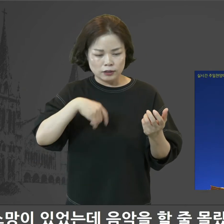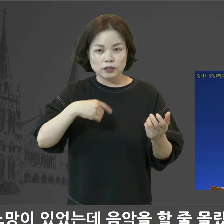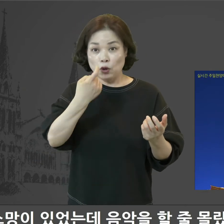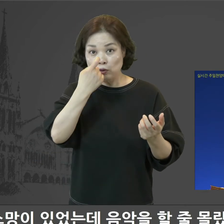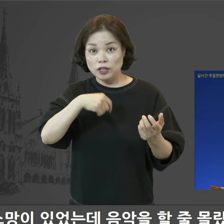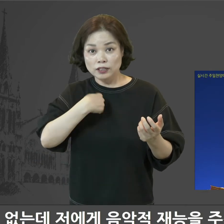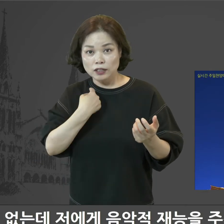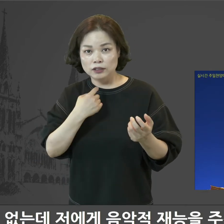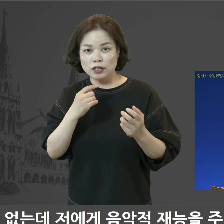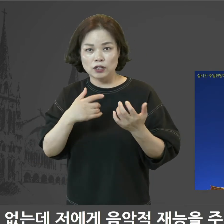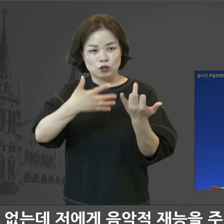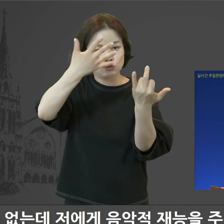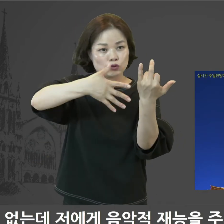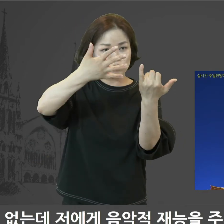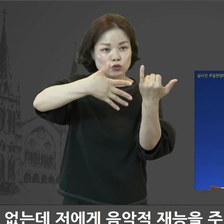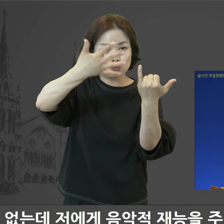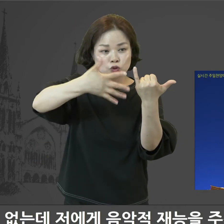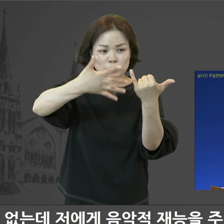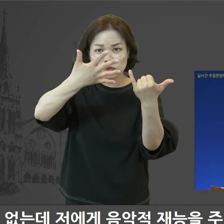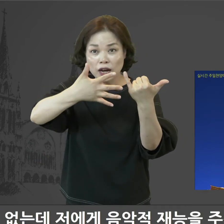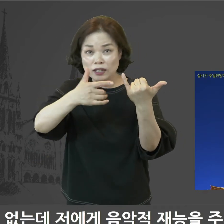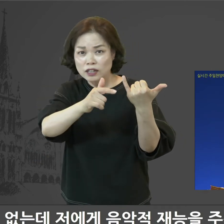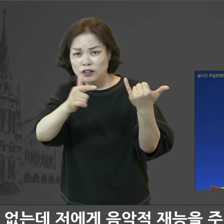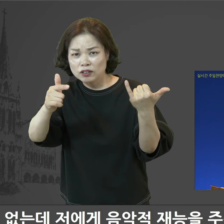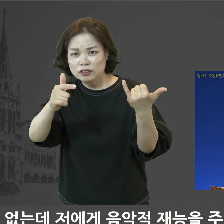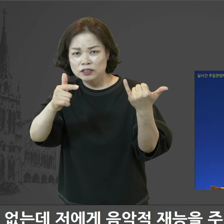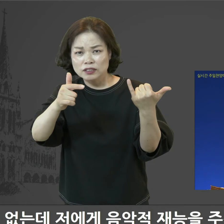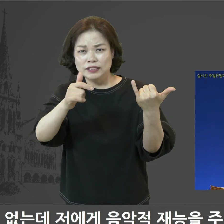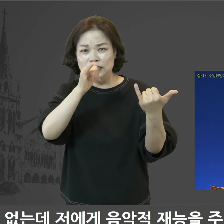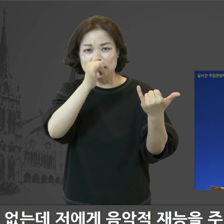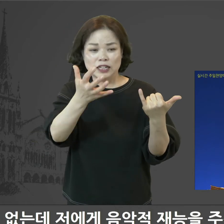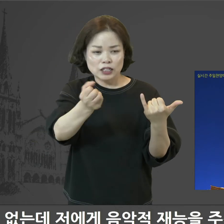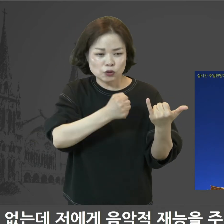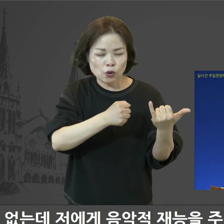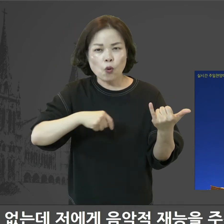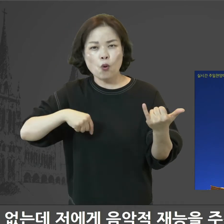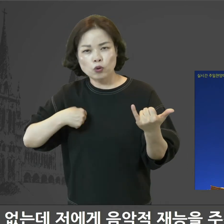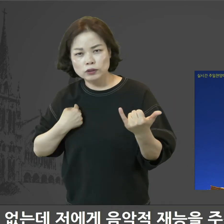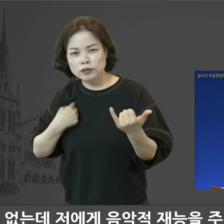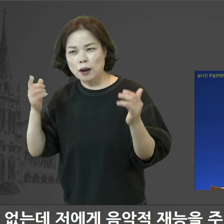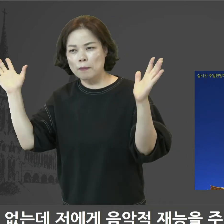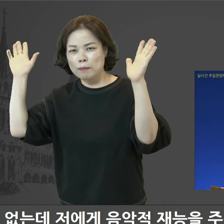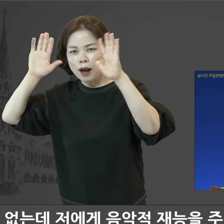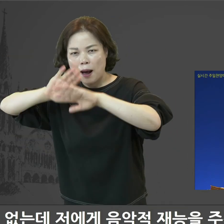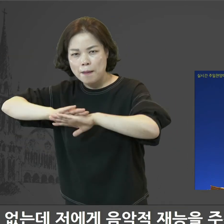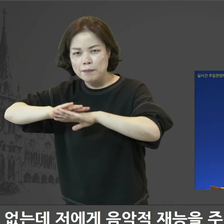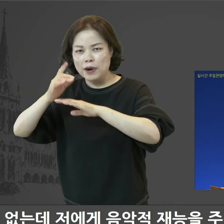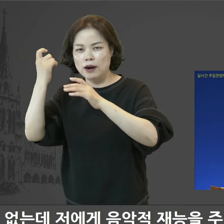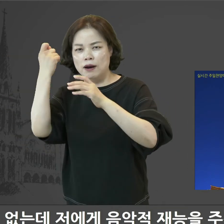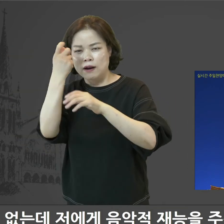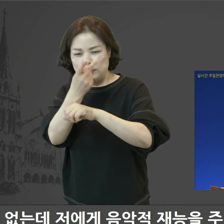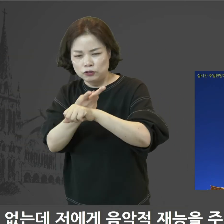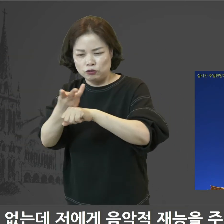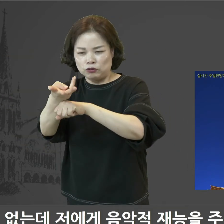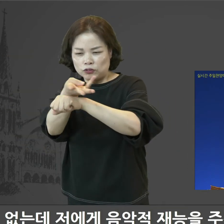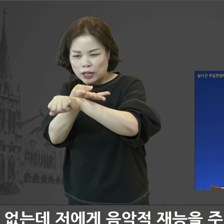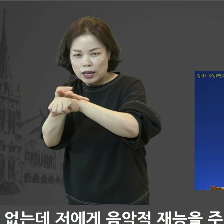그때 당시에 유튜브나 여러 가지 자료들을 가지고 혼자서 밤에 몇 시간씩,